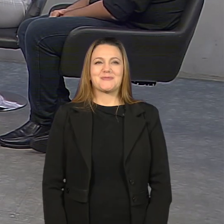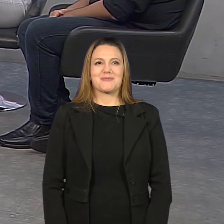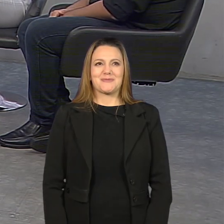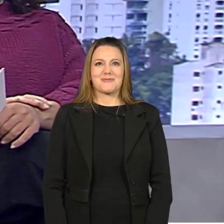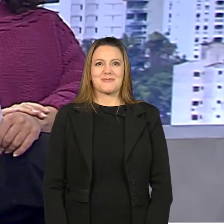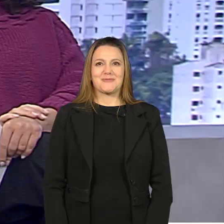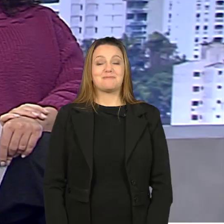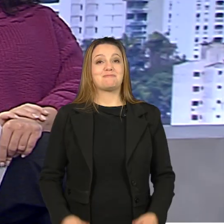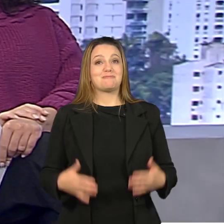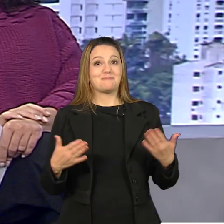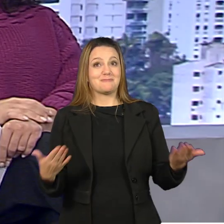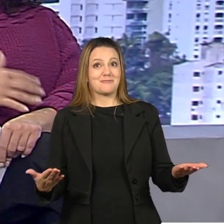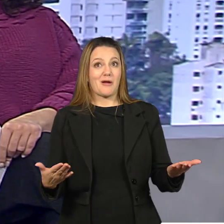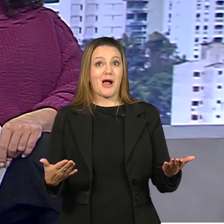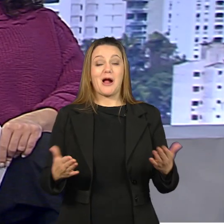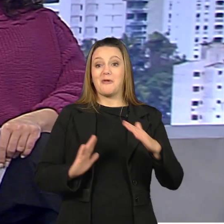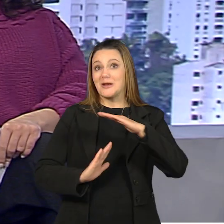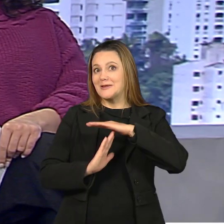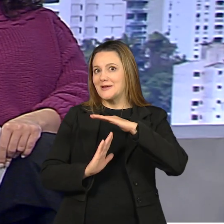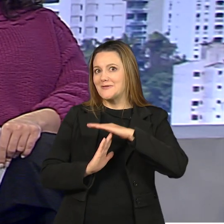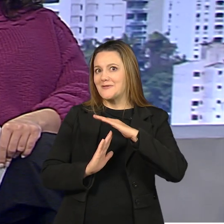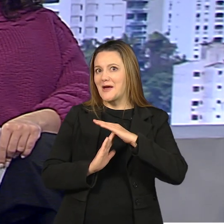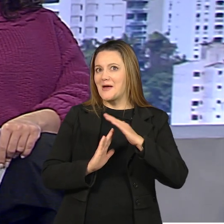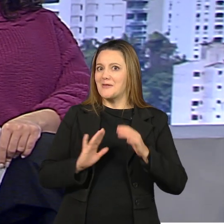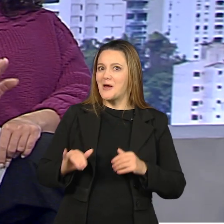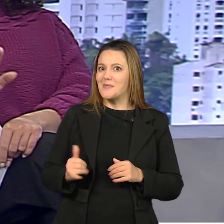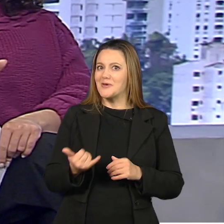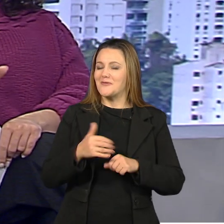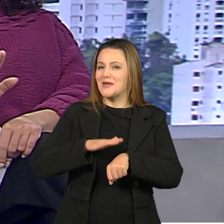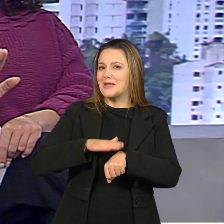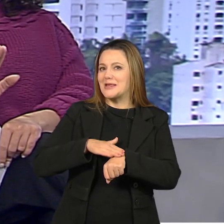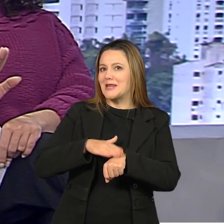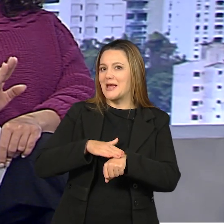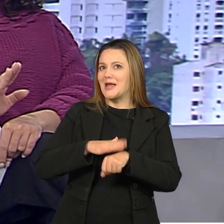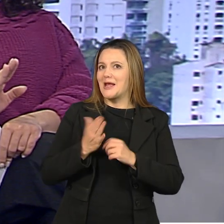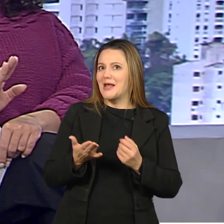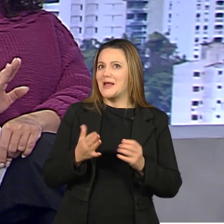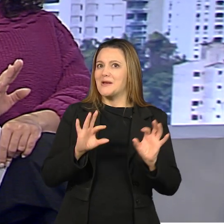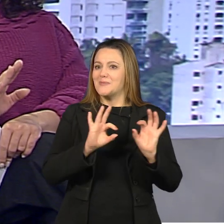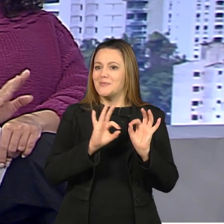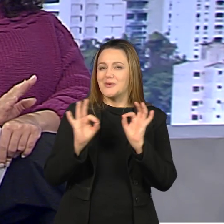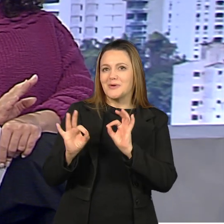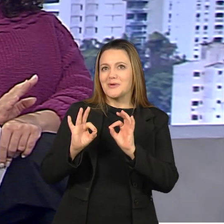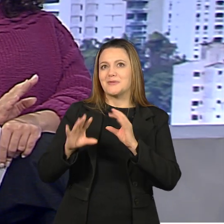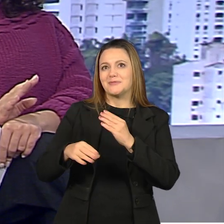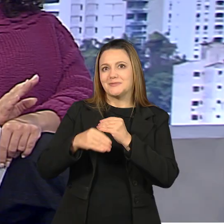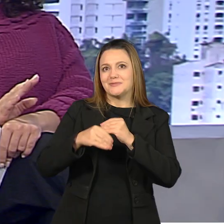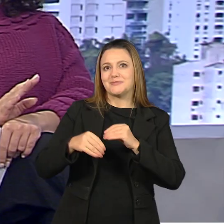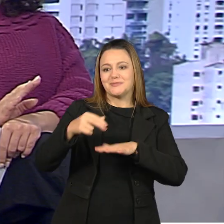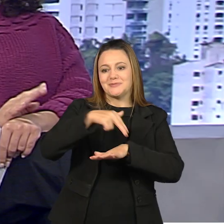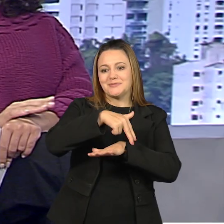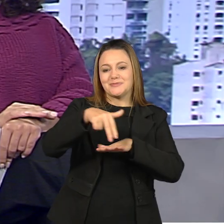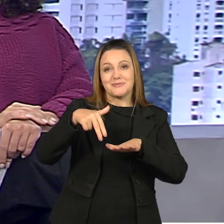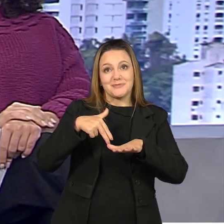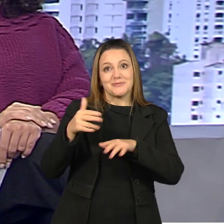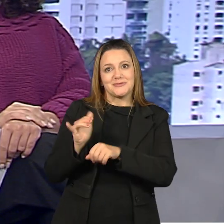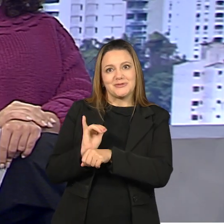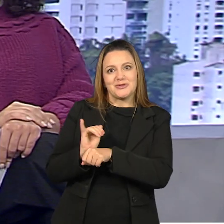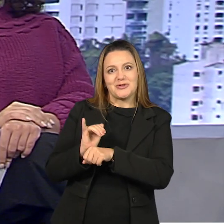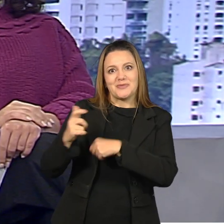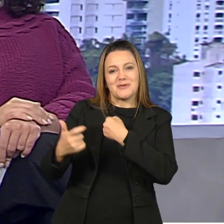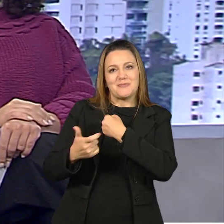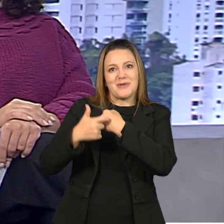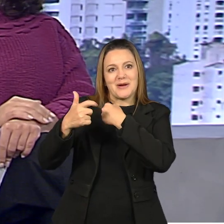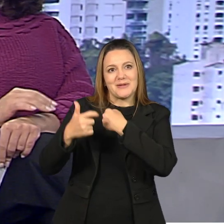Tá bom. Bom, gente, está na hora do intervalo. Aproveita esse tempinho aí para adicionar a playlist do programa Diversidade nos seus favoritos do YouTube